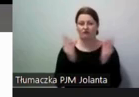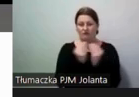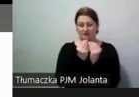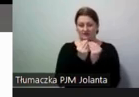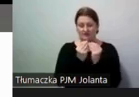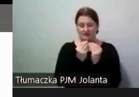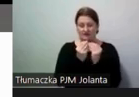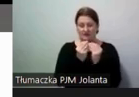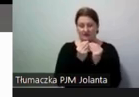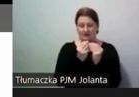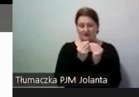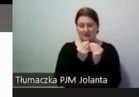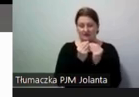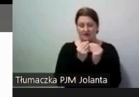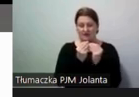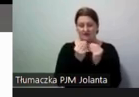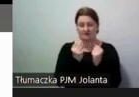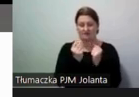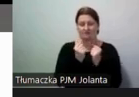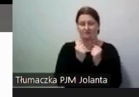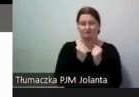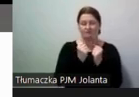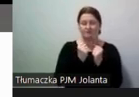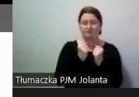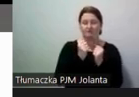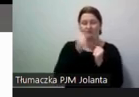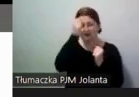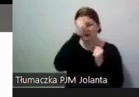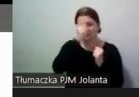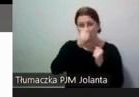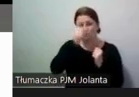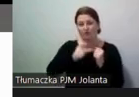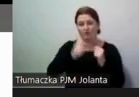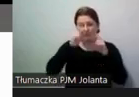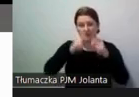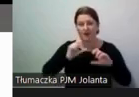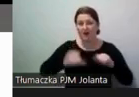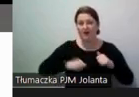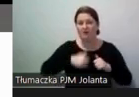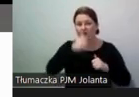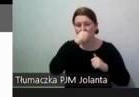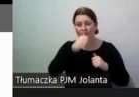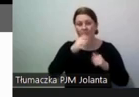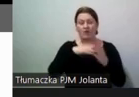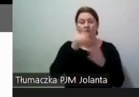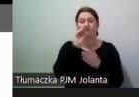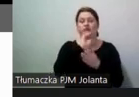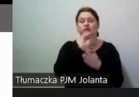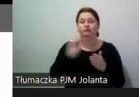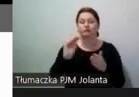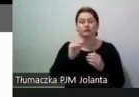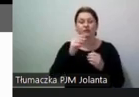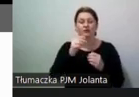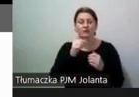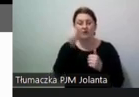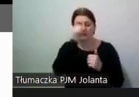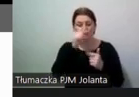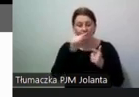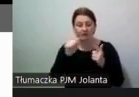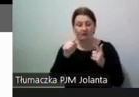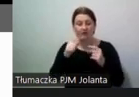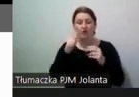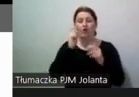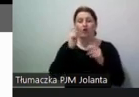osoby badanej, z uwagi na to, by nie można było zidentyfikować na podstawie tego testu